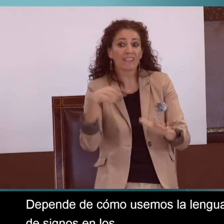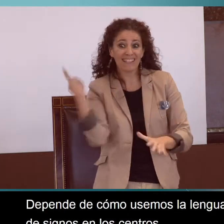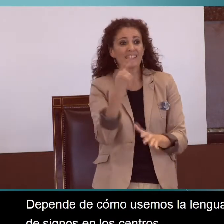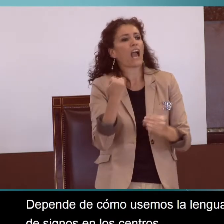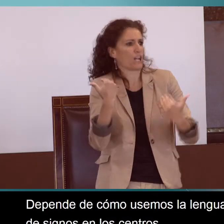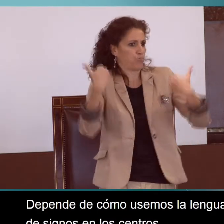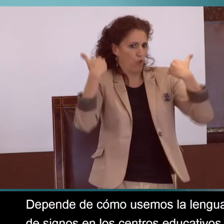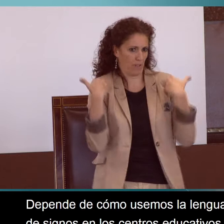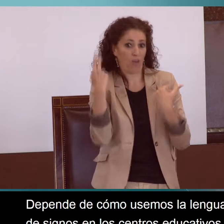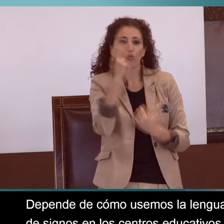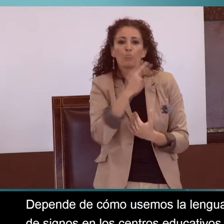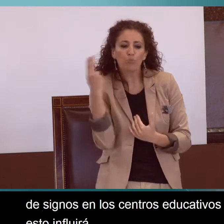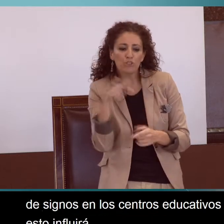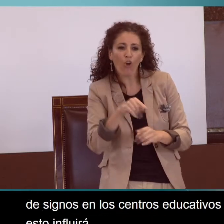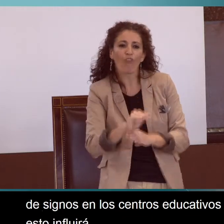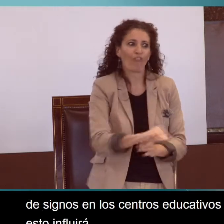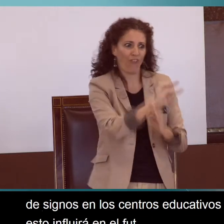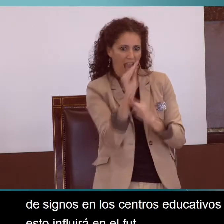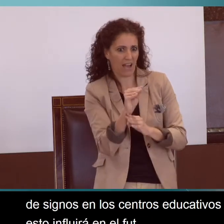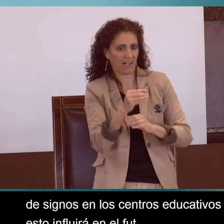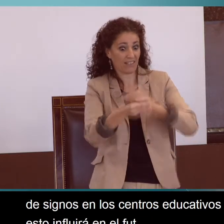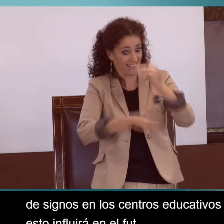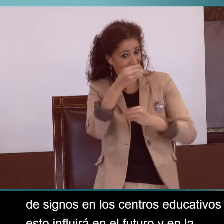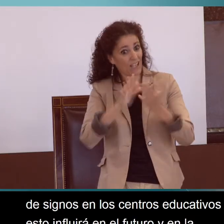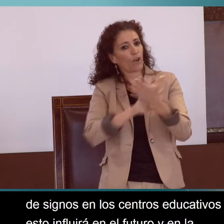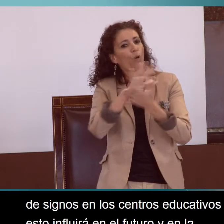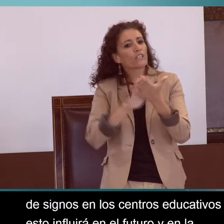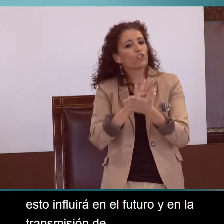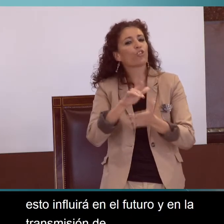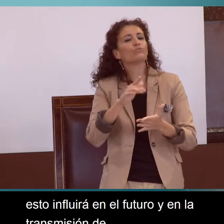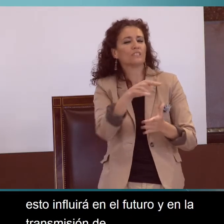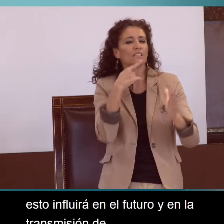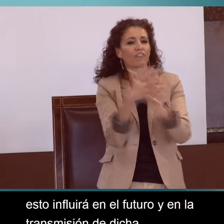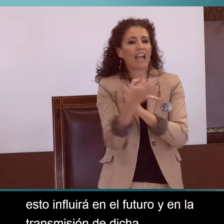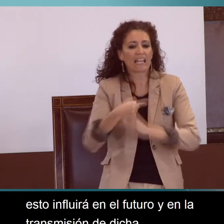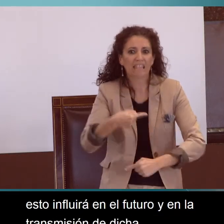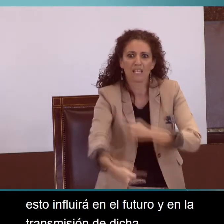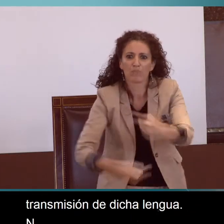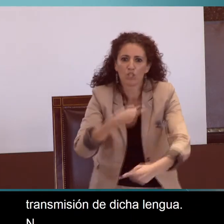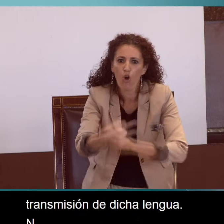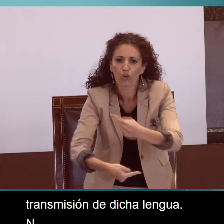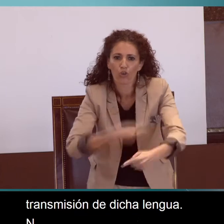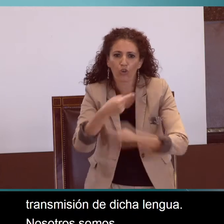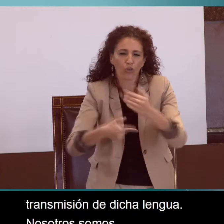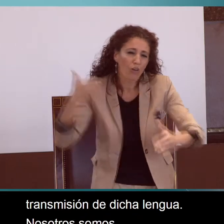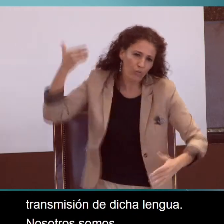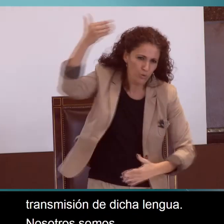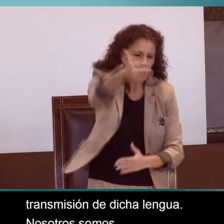dicha lengua. Nosotros somos responsables, es nuestra responsabilidad el velar por esta lengua para mantener esa